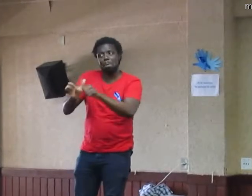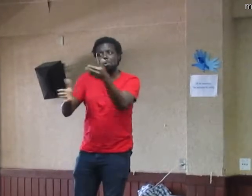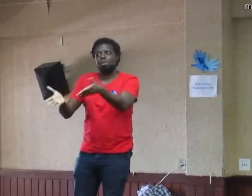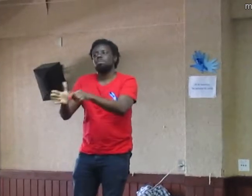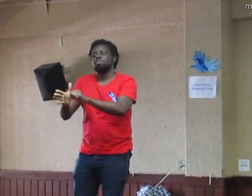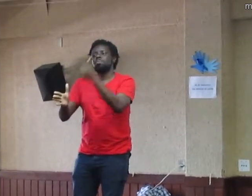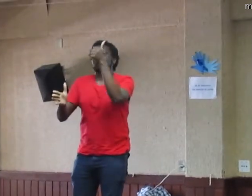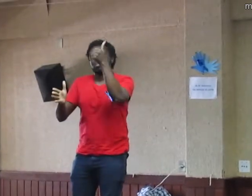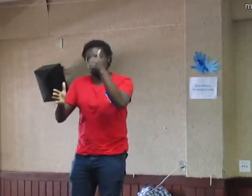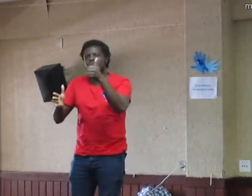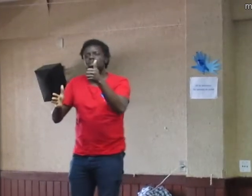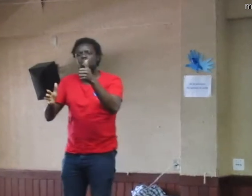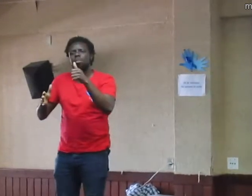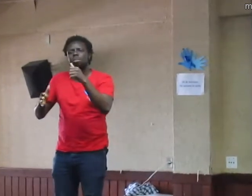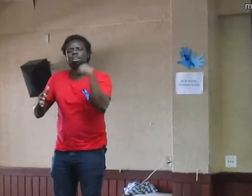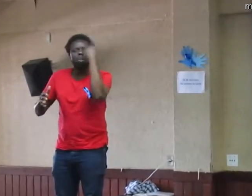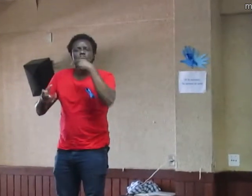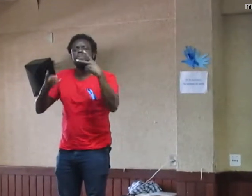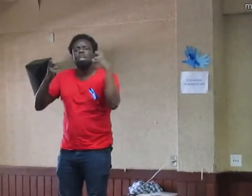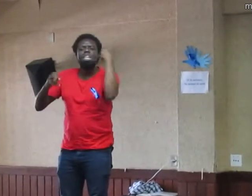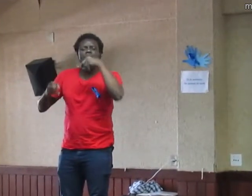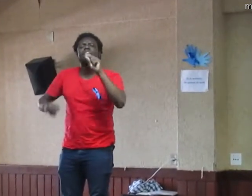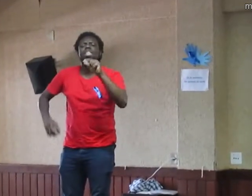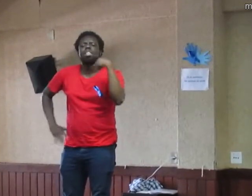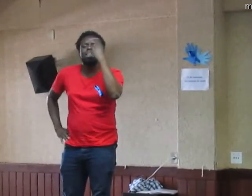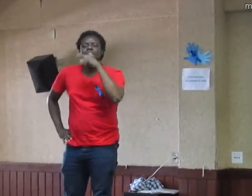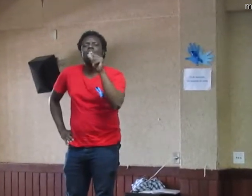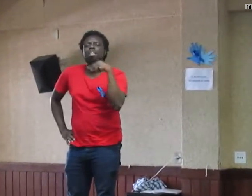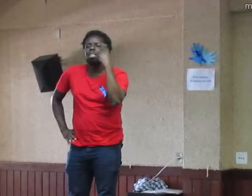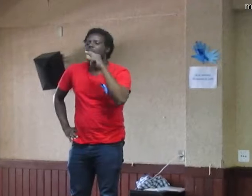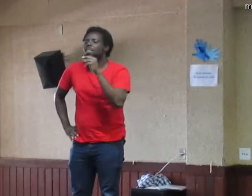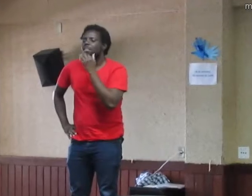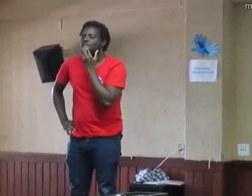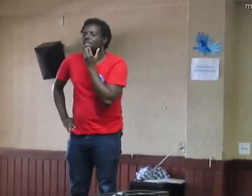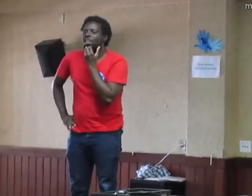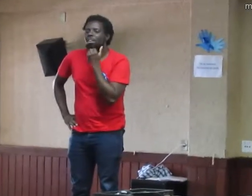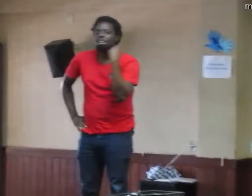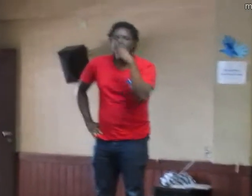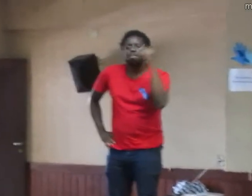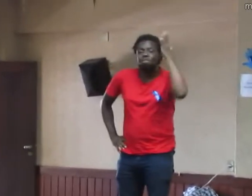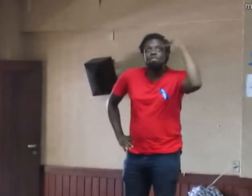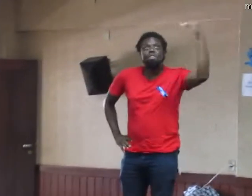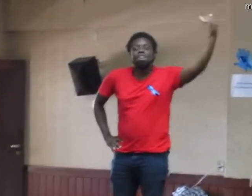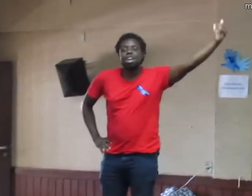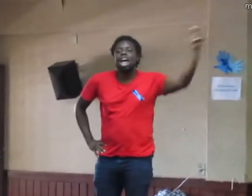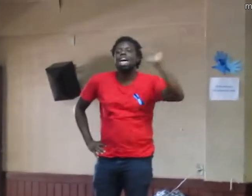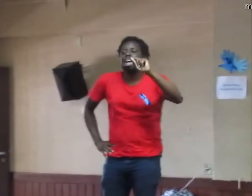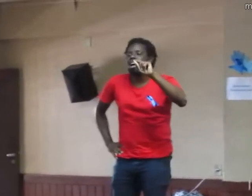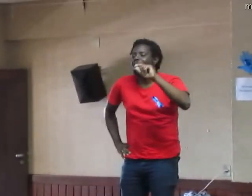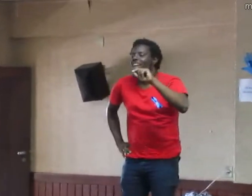Alguns aqui me conhecem, mas é a primeira vez que eu venho aqui palestrar. Quem é que me